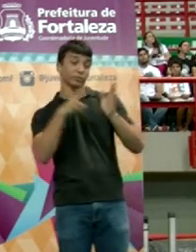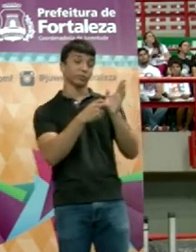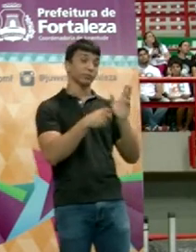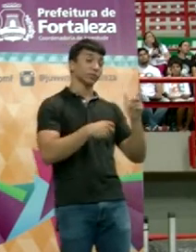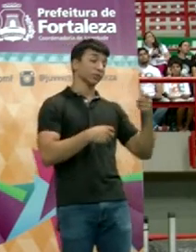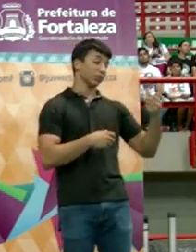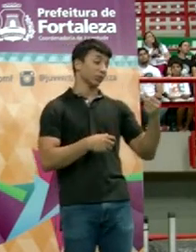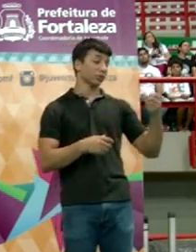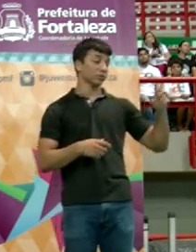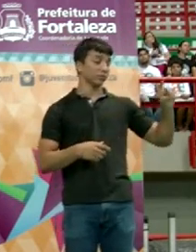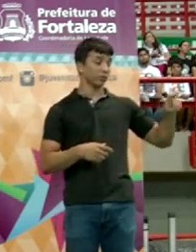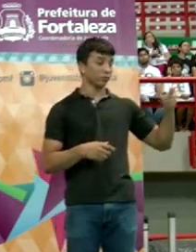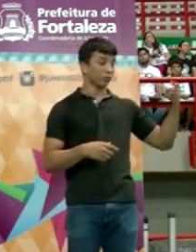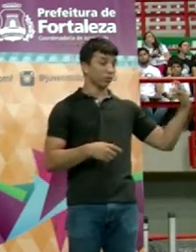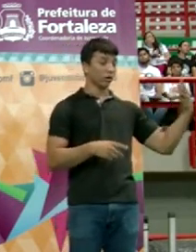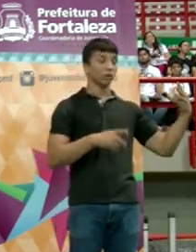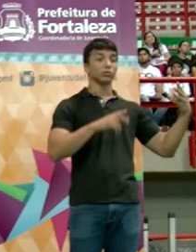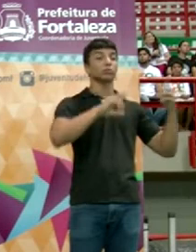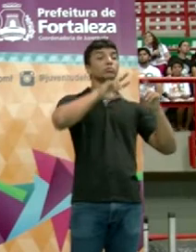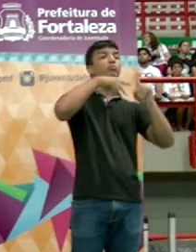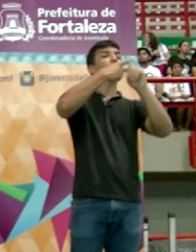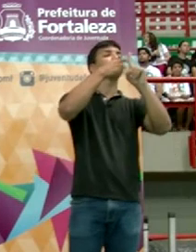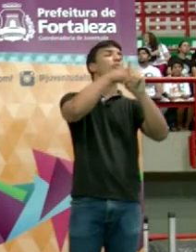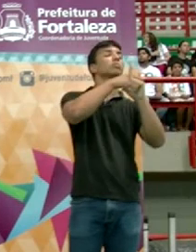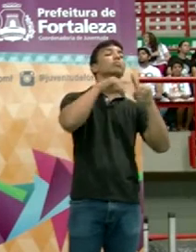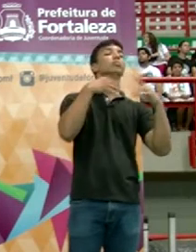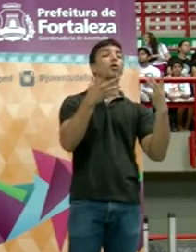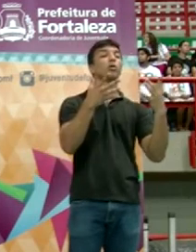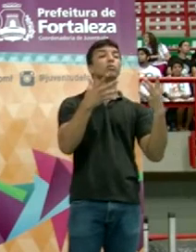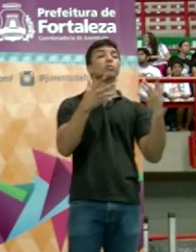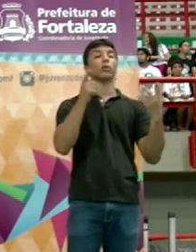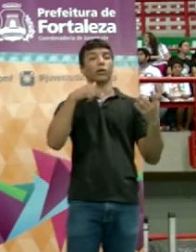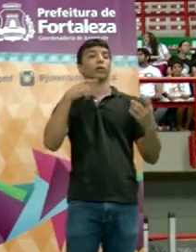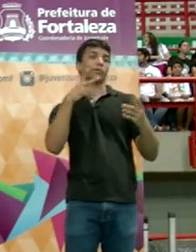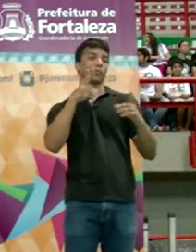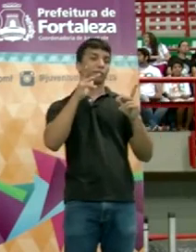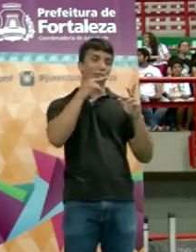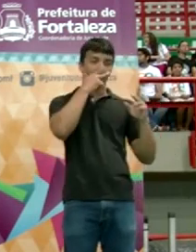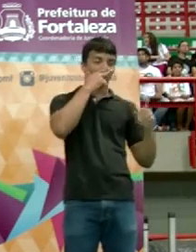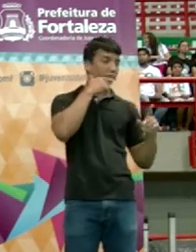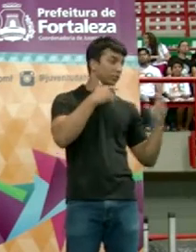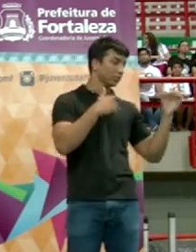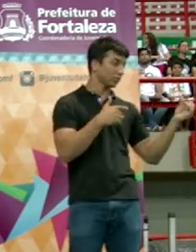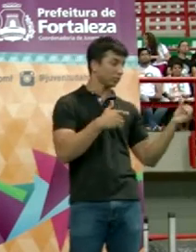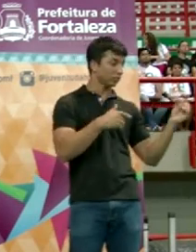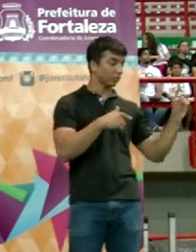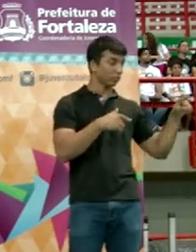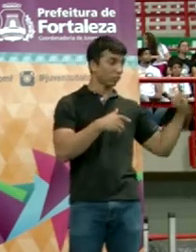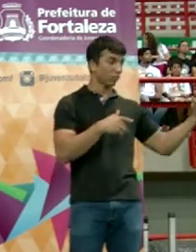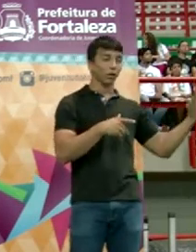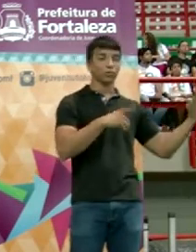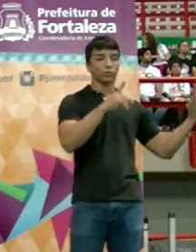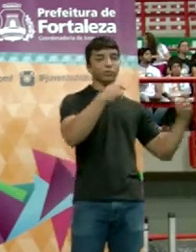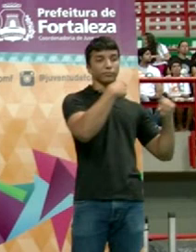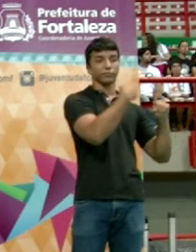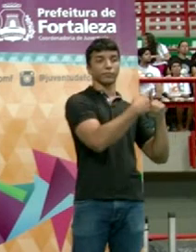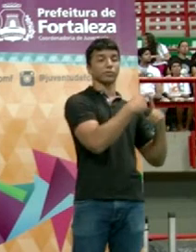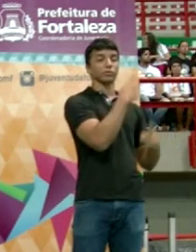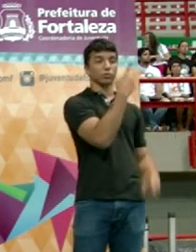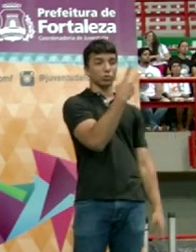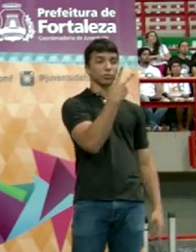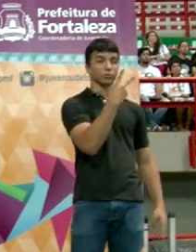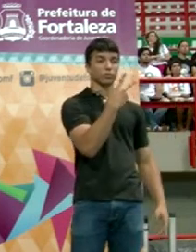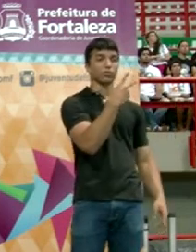6,4, 20% que é o dobro de 10%, vai ser o dobro de 6,4, 12,8, tá?